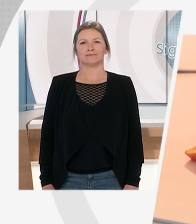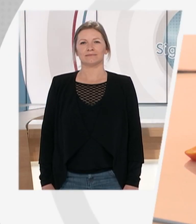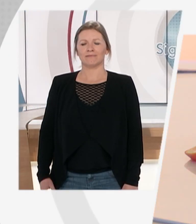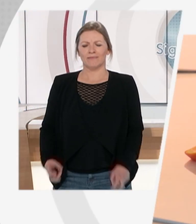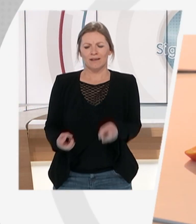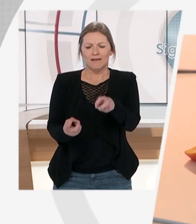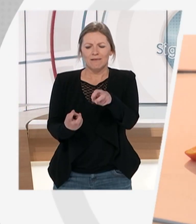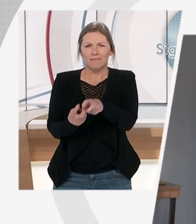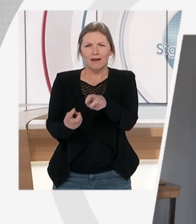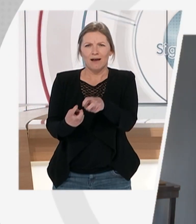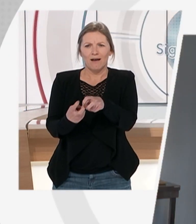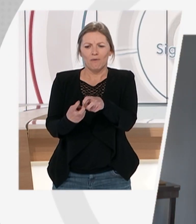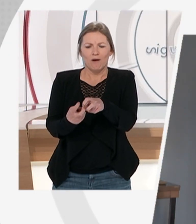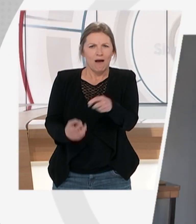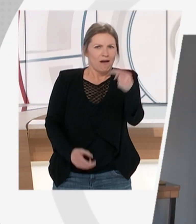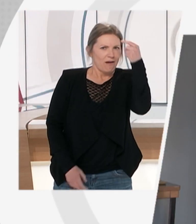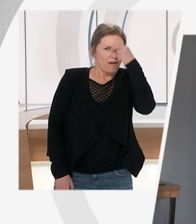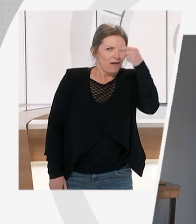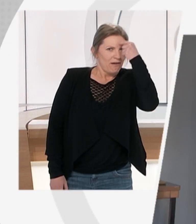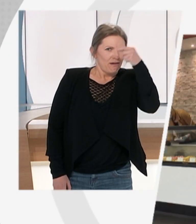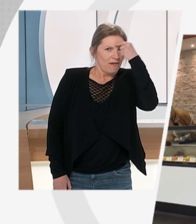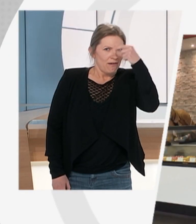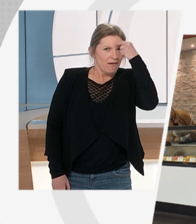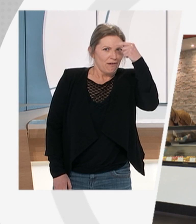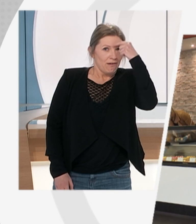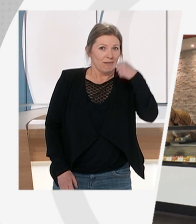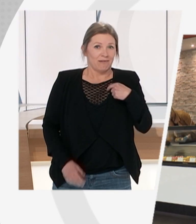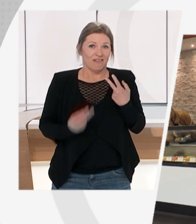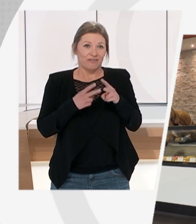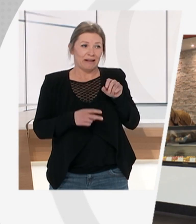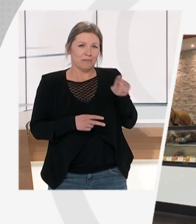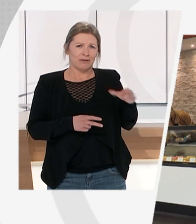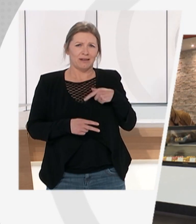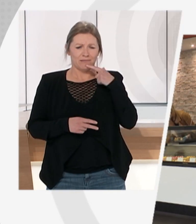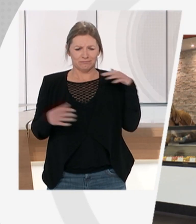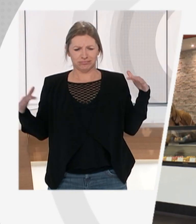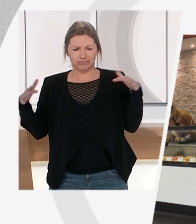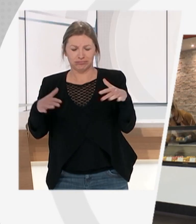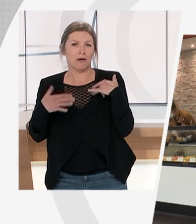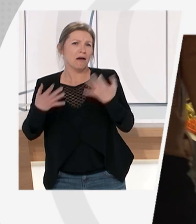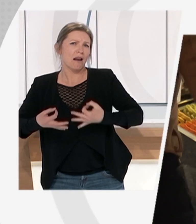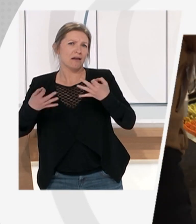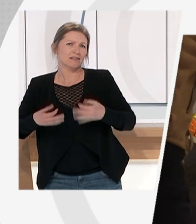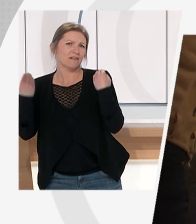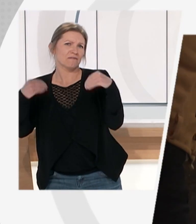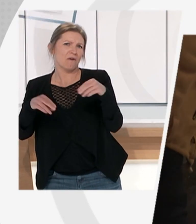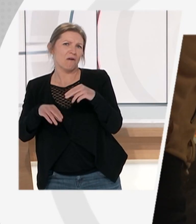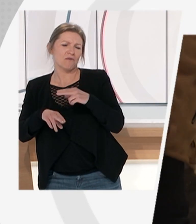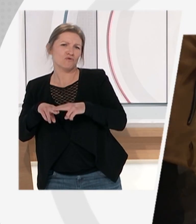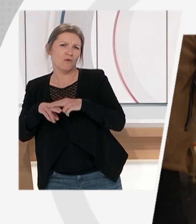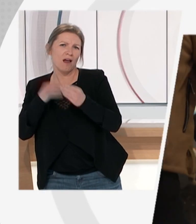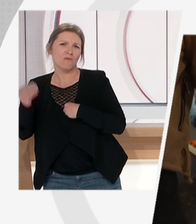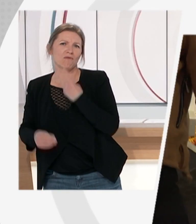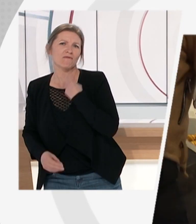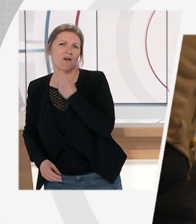Quand macaron rime avec obsession, il n'y en a que pour lui à Saint-Médard-d'Aunis. Des plus classiques, les meilleures ventes, chocolat ou framboise,